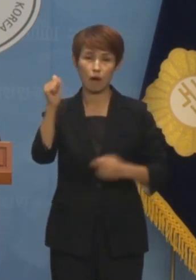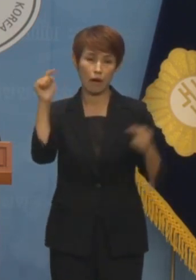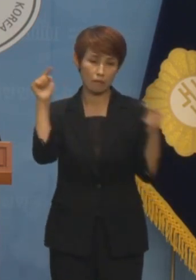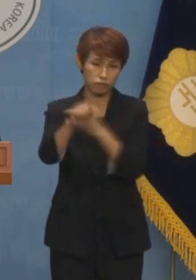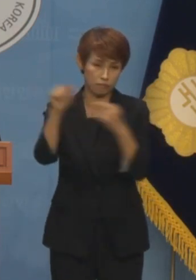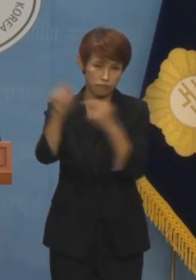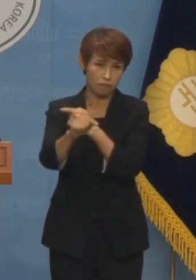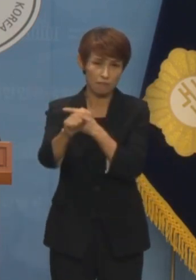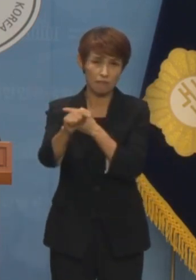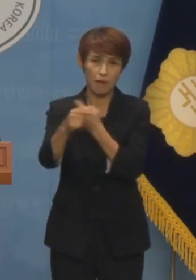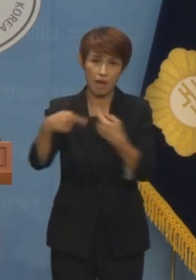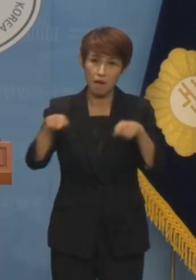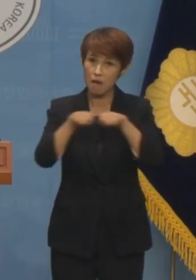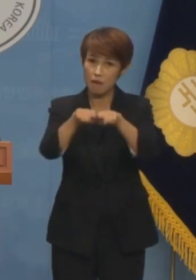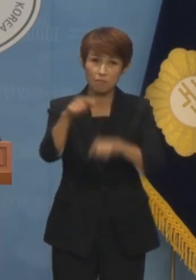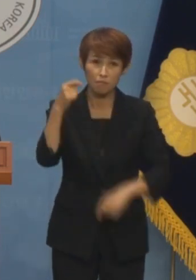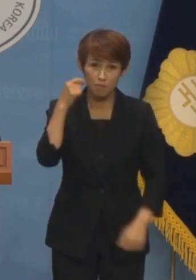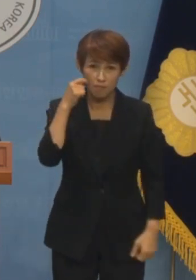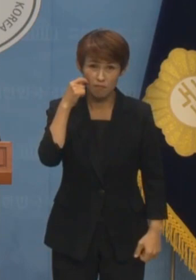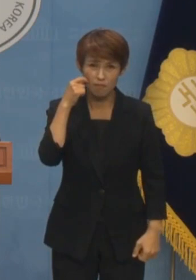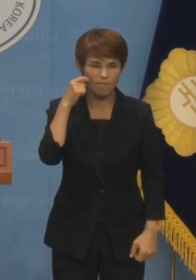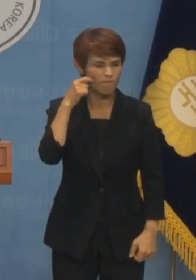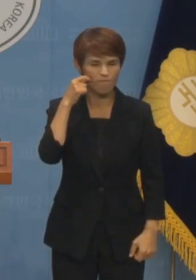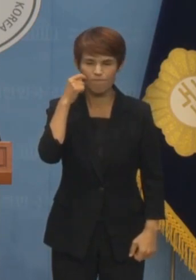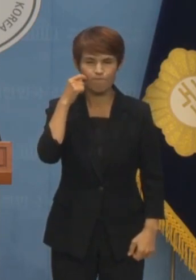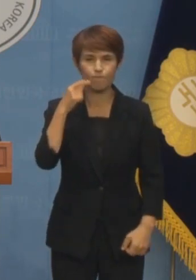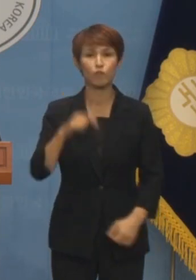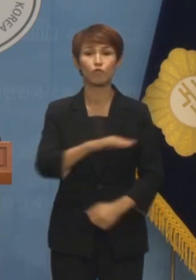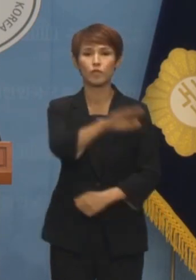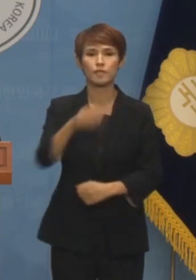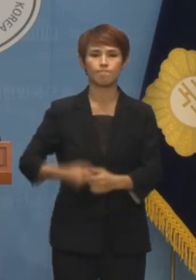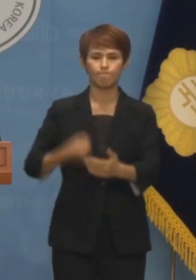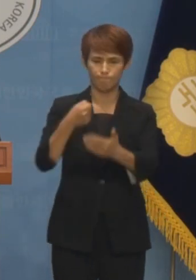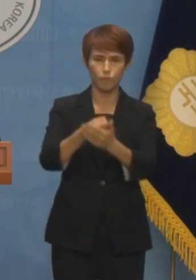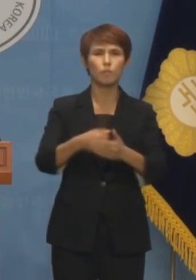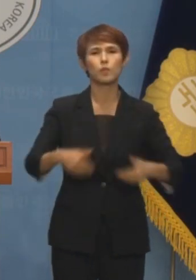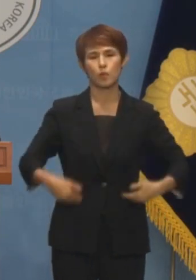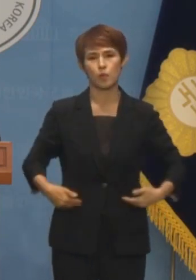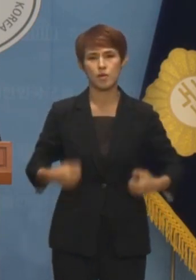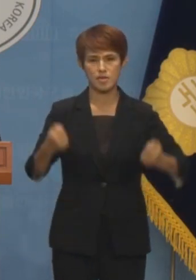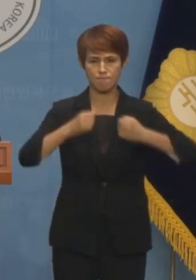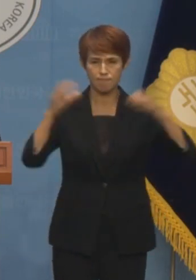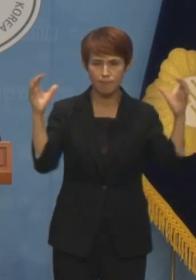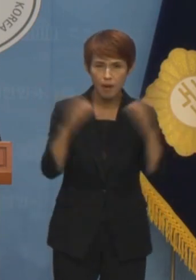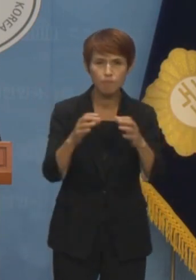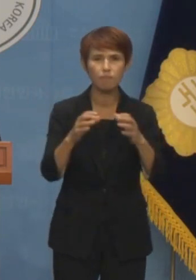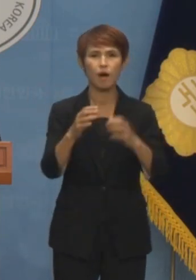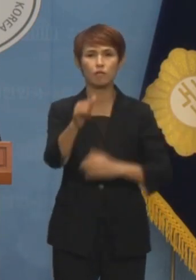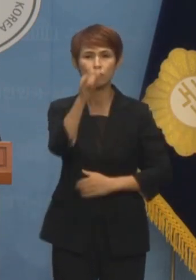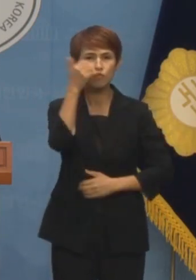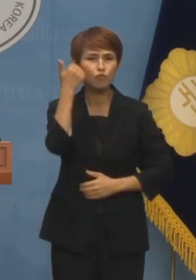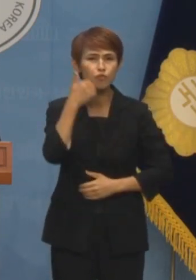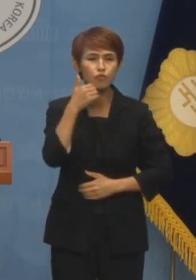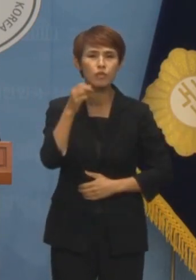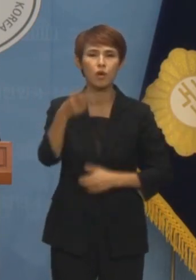보인다면 우리는 과감하게 결단하고 화합하고 힘있는 후보가